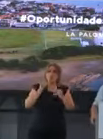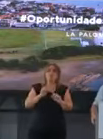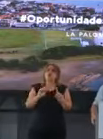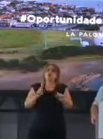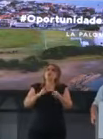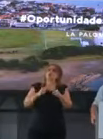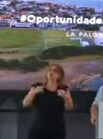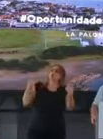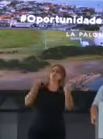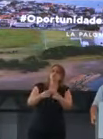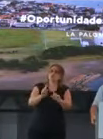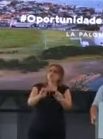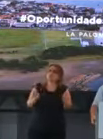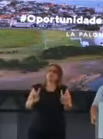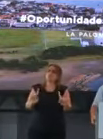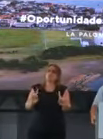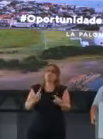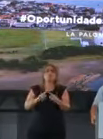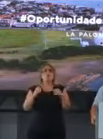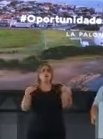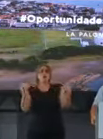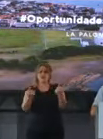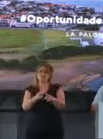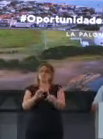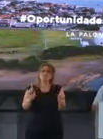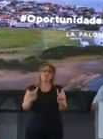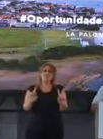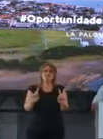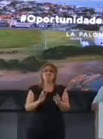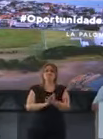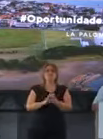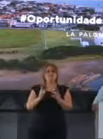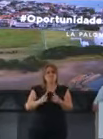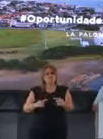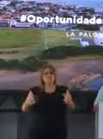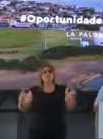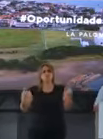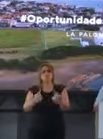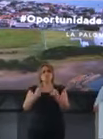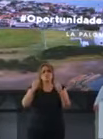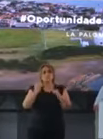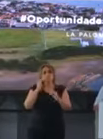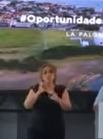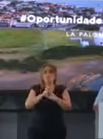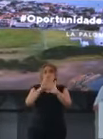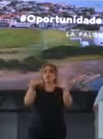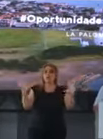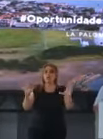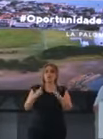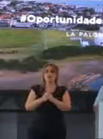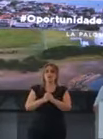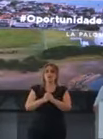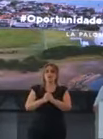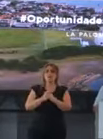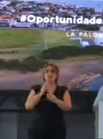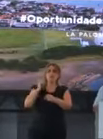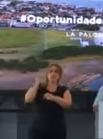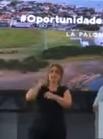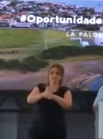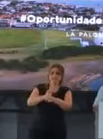No por nosotros, no por lo que estamos acá. Yo creo que nosotros tenemos claro cuál es el